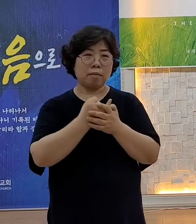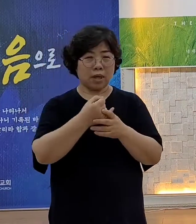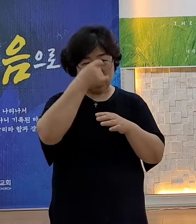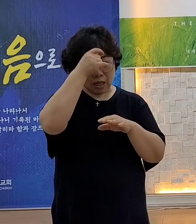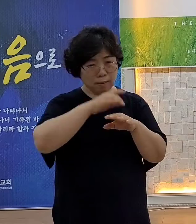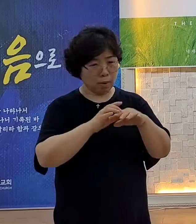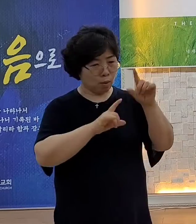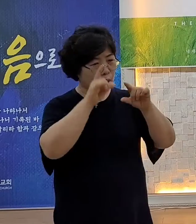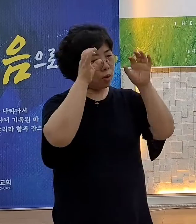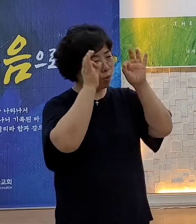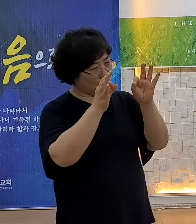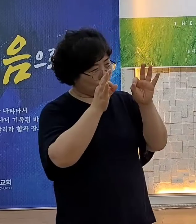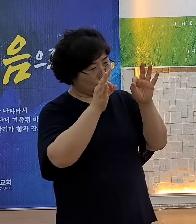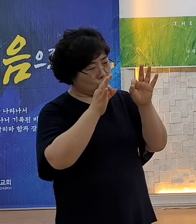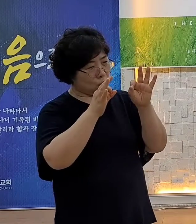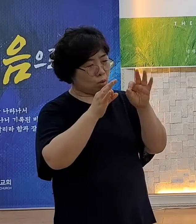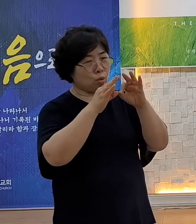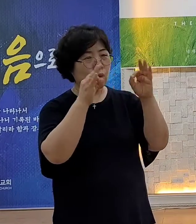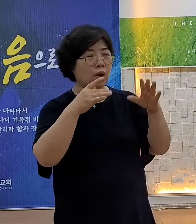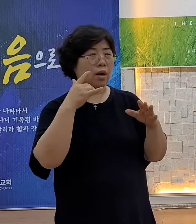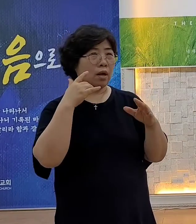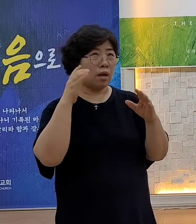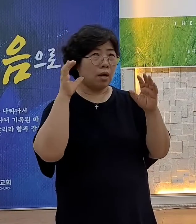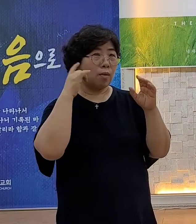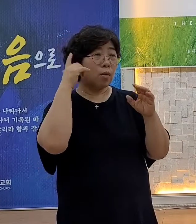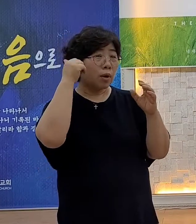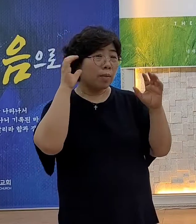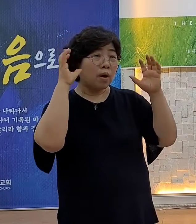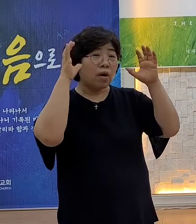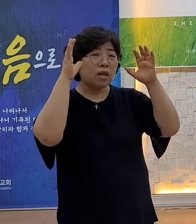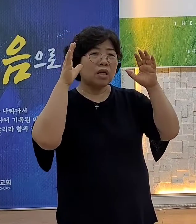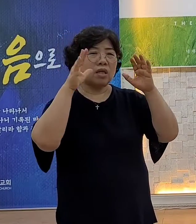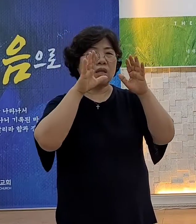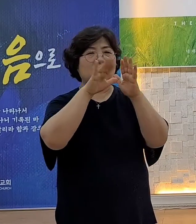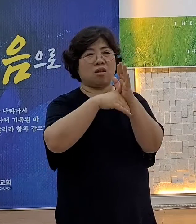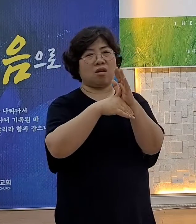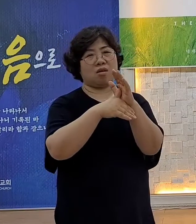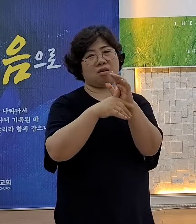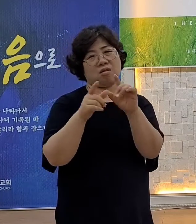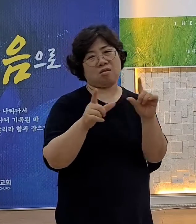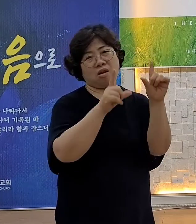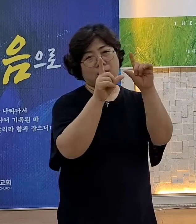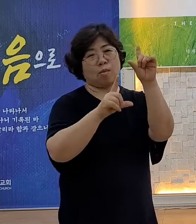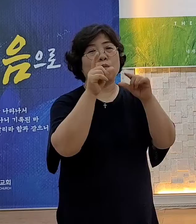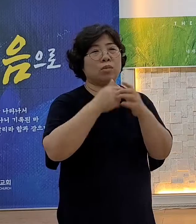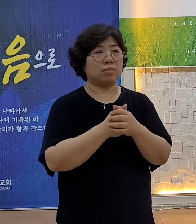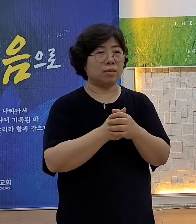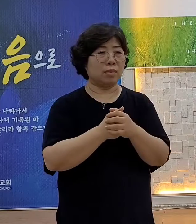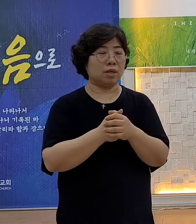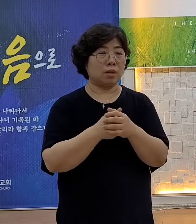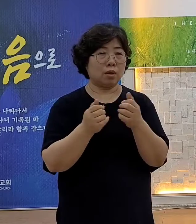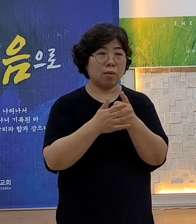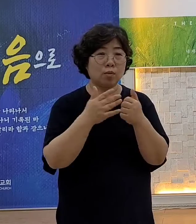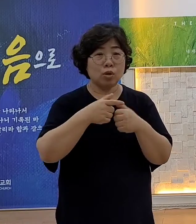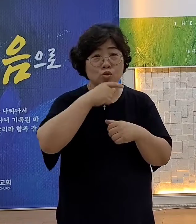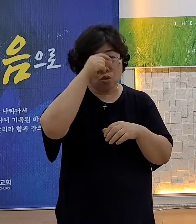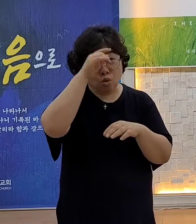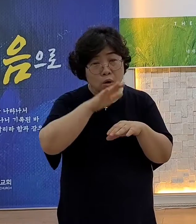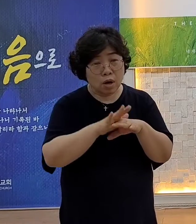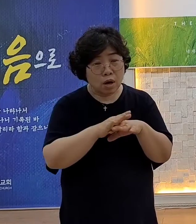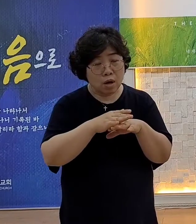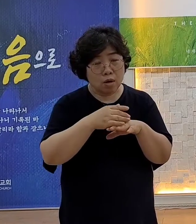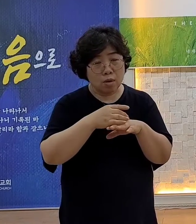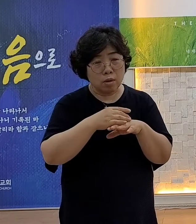자랐어요. 여러분 그래서 저는 제 인생이 수요일이 되면 교회를 가고 주일이 저녁이 되어도 교회를